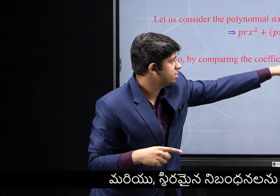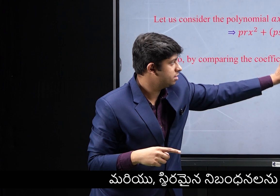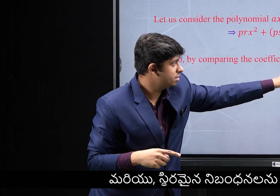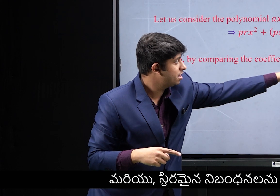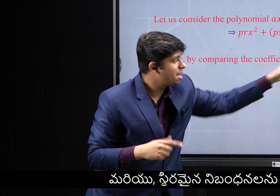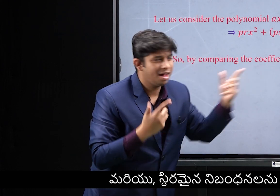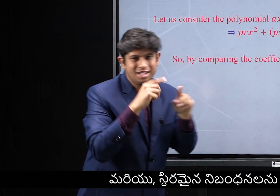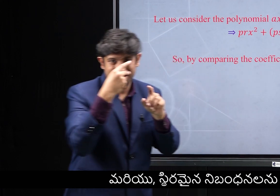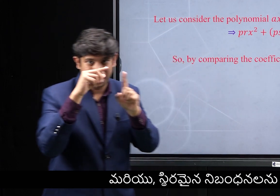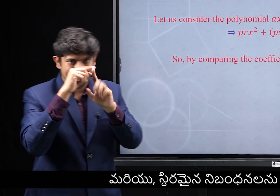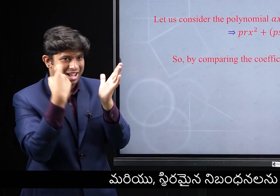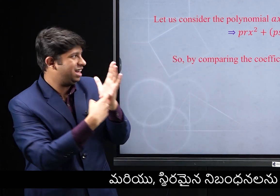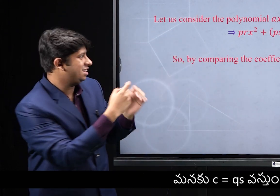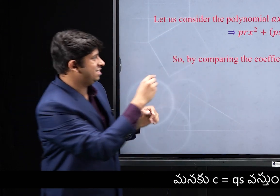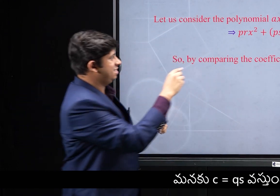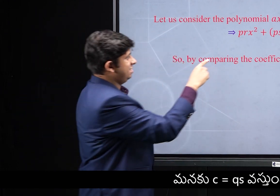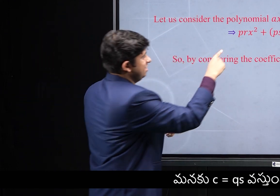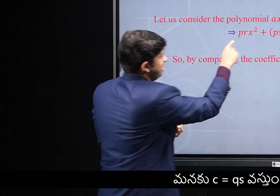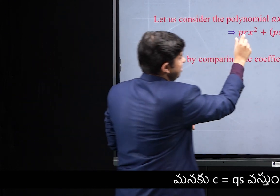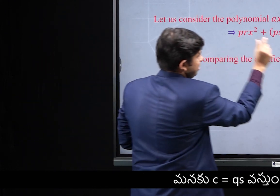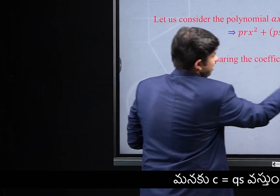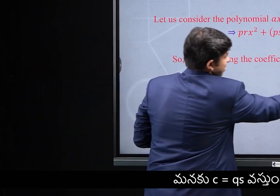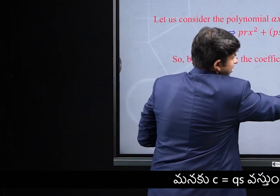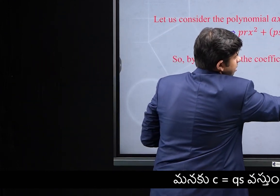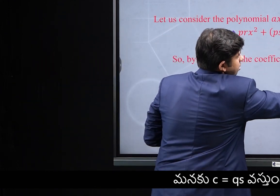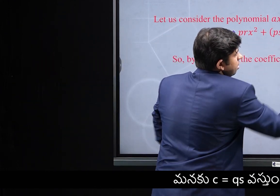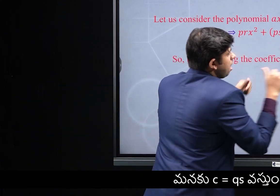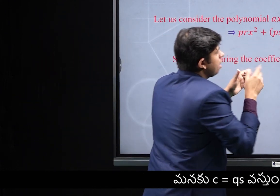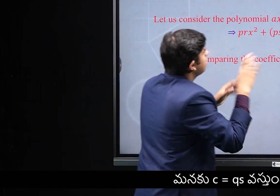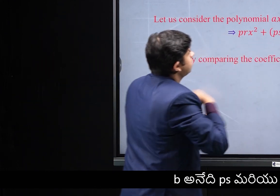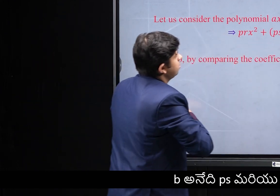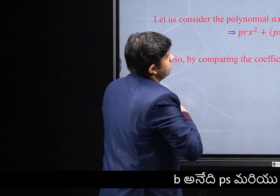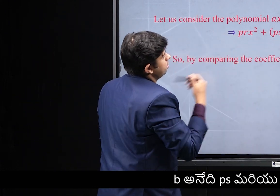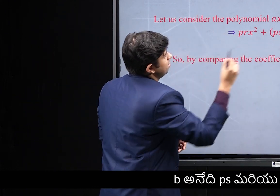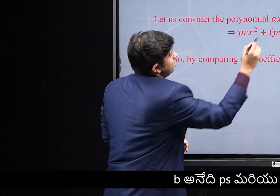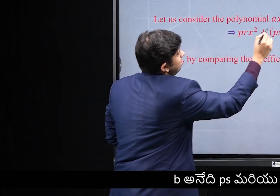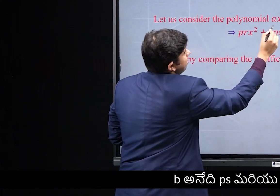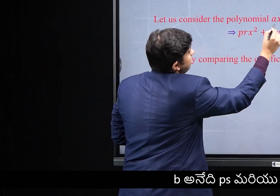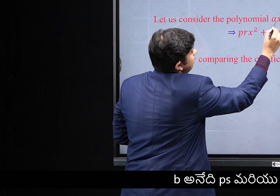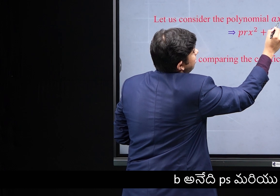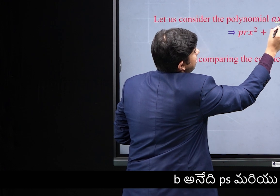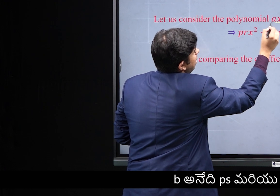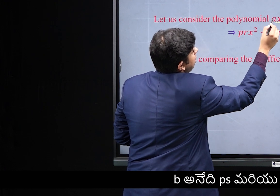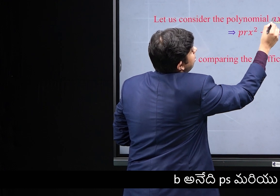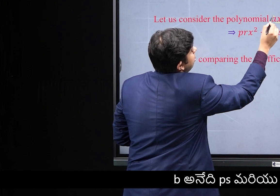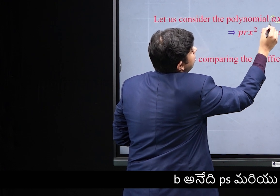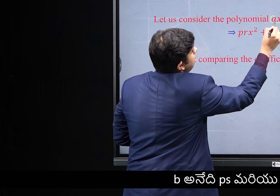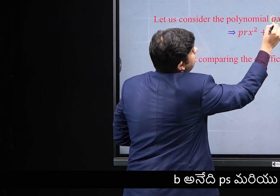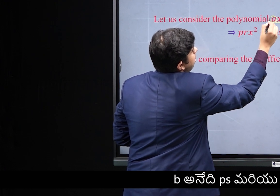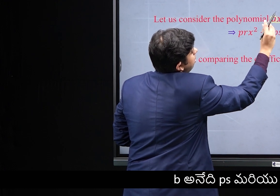స్థిరమైన నిబంధనలను పోల్చినప్పుడు మనకు c qs వస్తుంది. b అనేది bs మరియు qr అనే